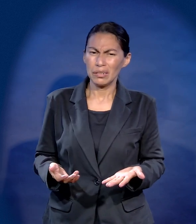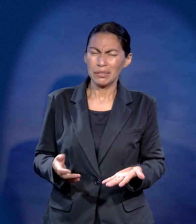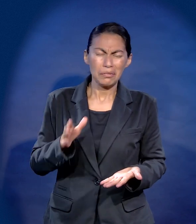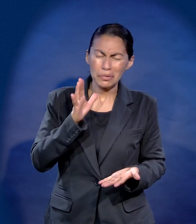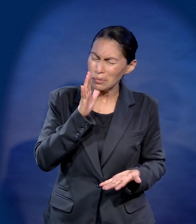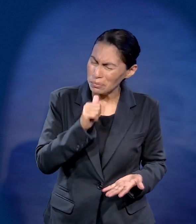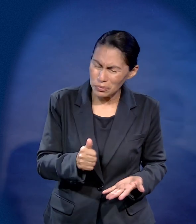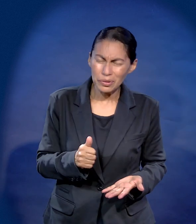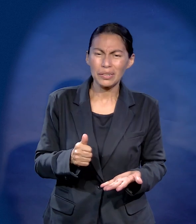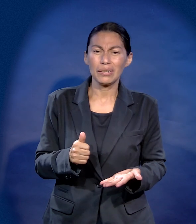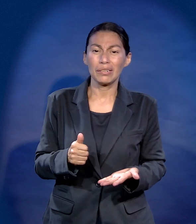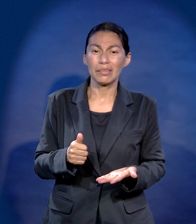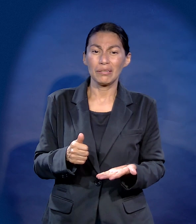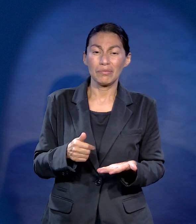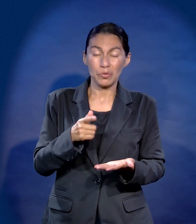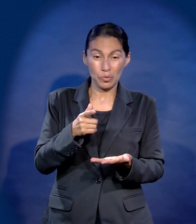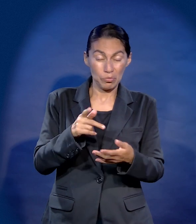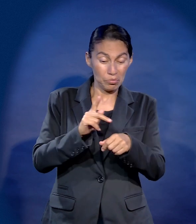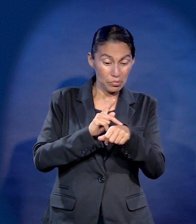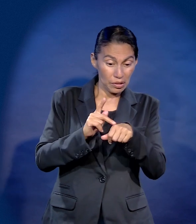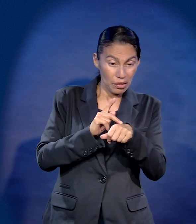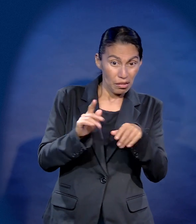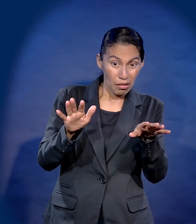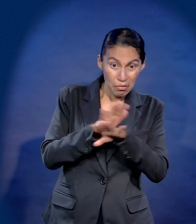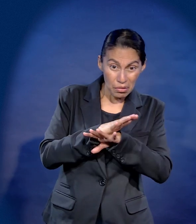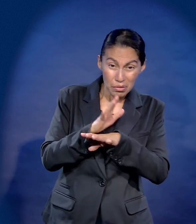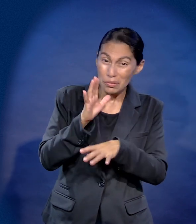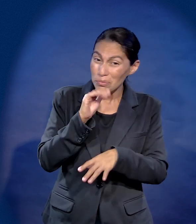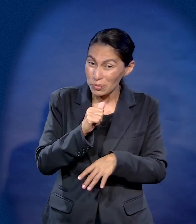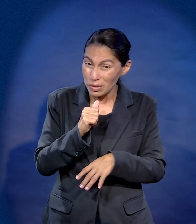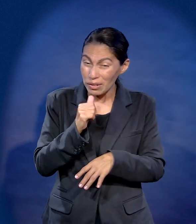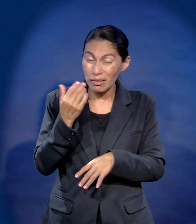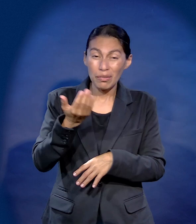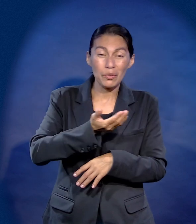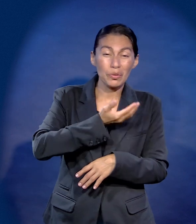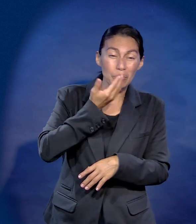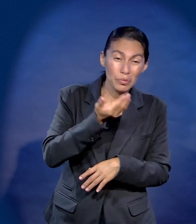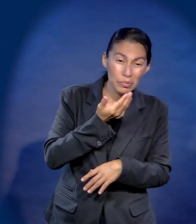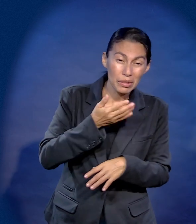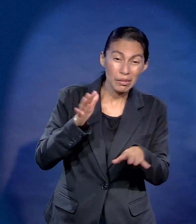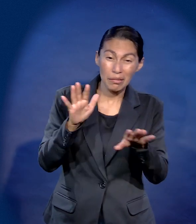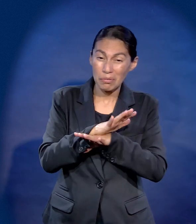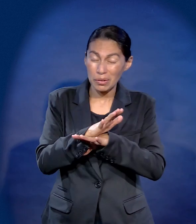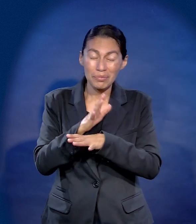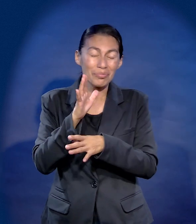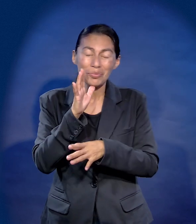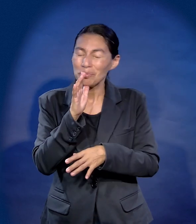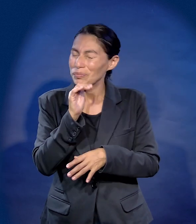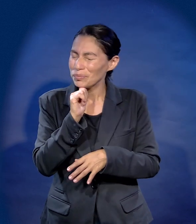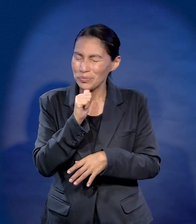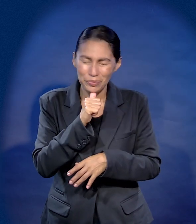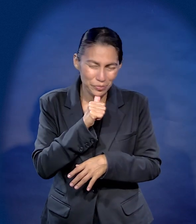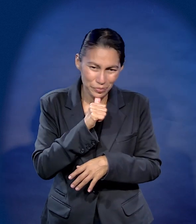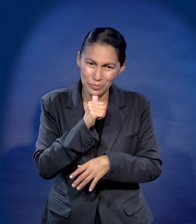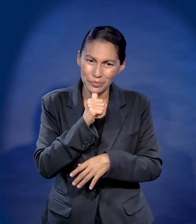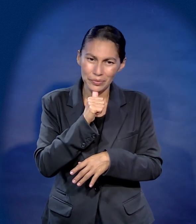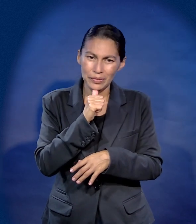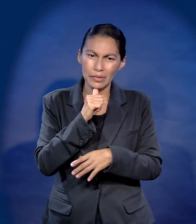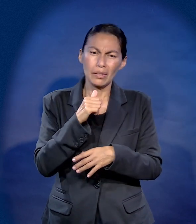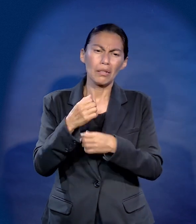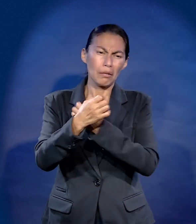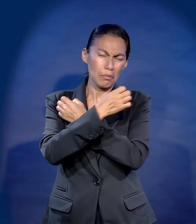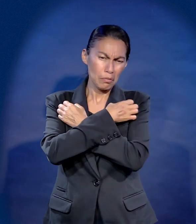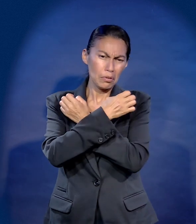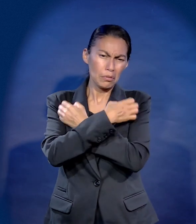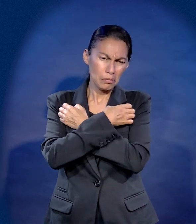allí, implícita. No puedes. No puedes cambiar tu piel, no puedes cambiar tus hábitos, no puedes. Puedes hacer cambios